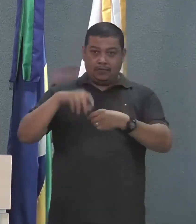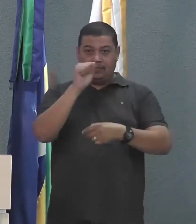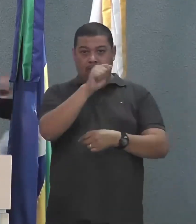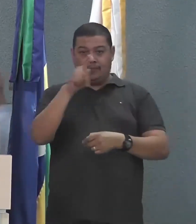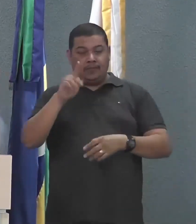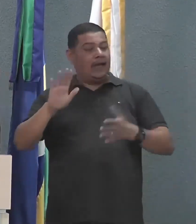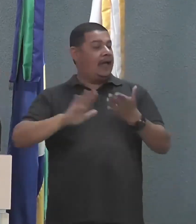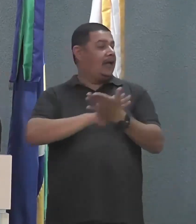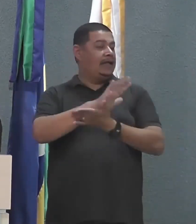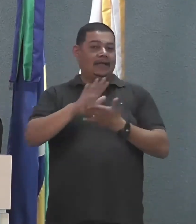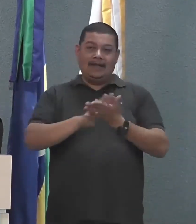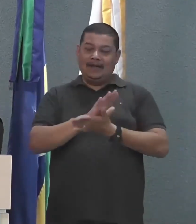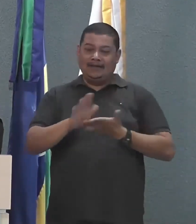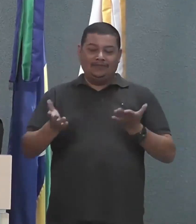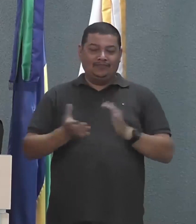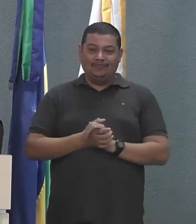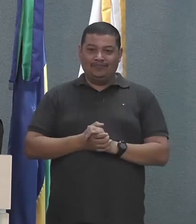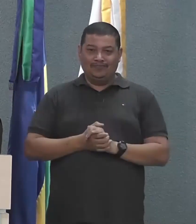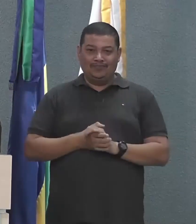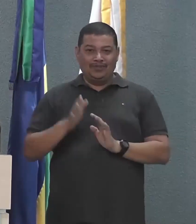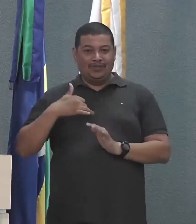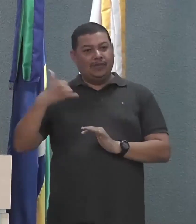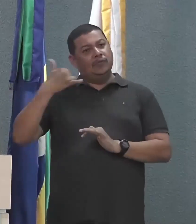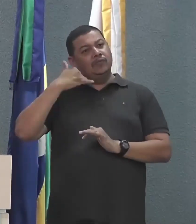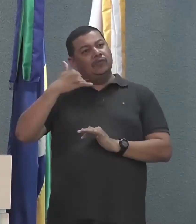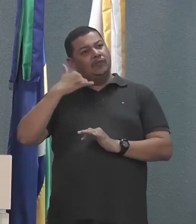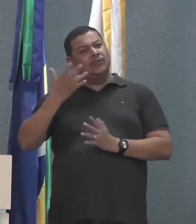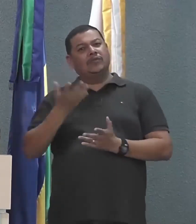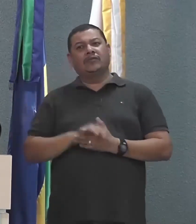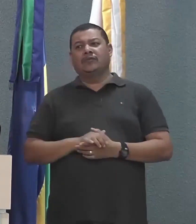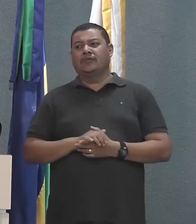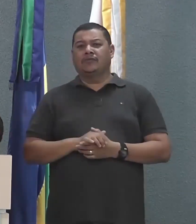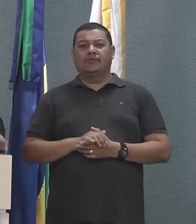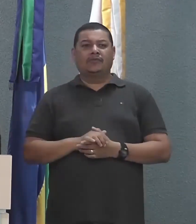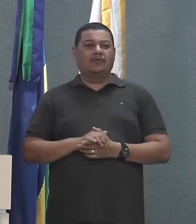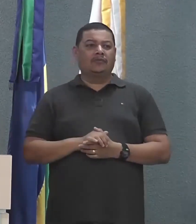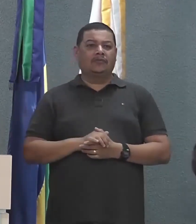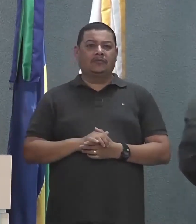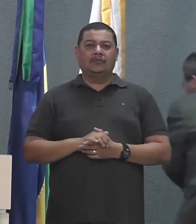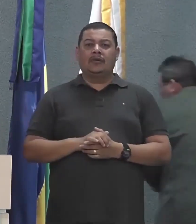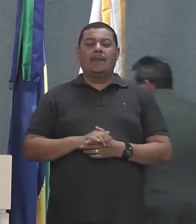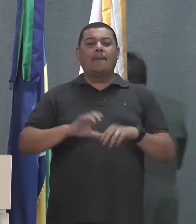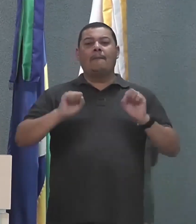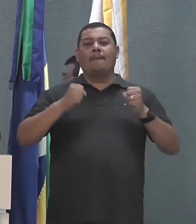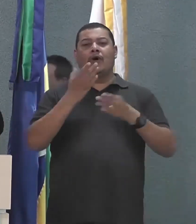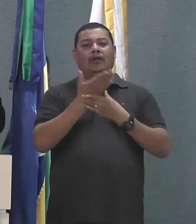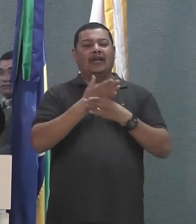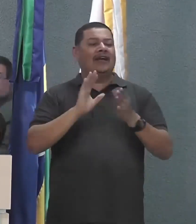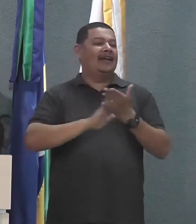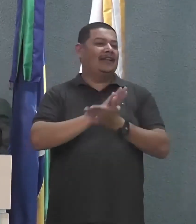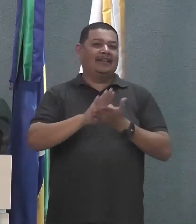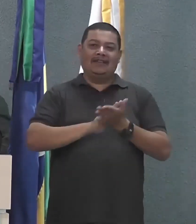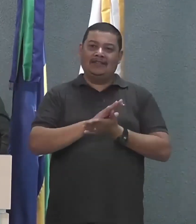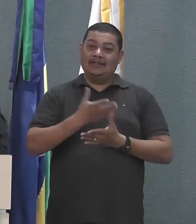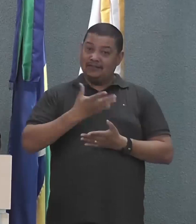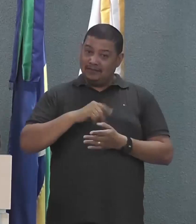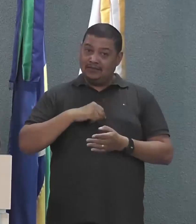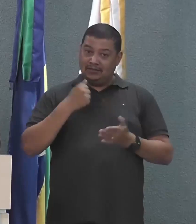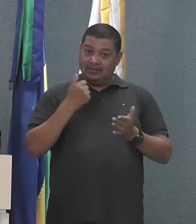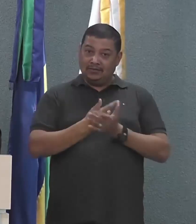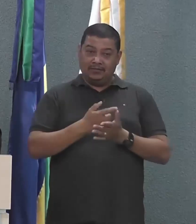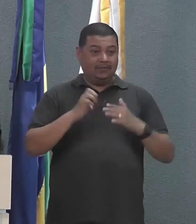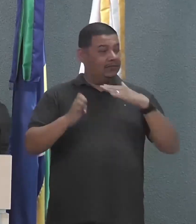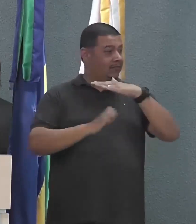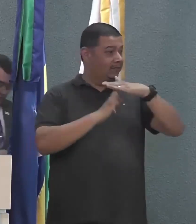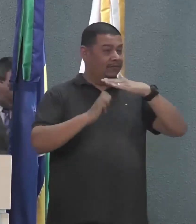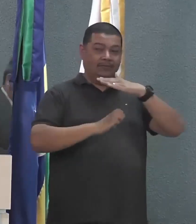vereadora Edmar Capiche. Muitos me ligando e me perguntando, nem de moto e nem de carro. Queria eu ter comprado mais alguma